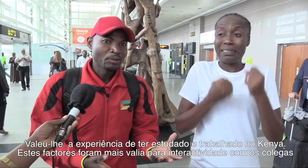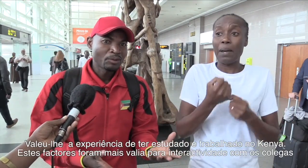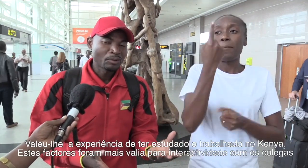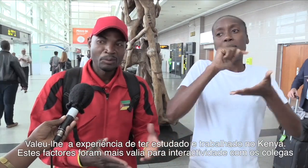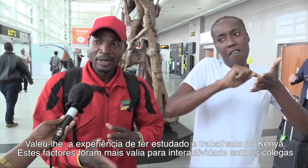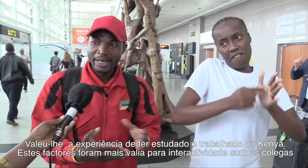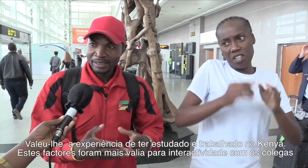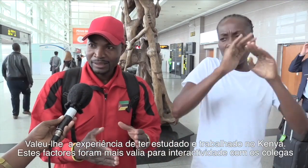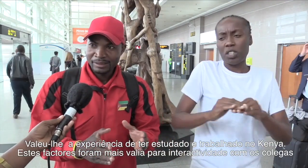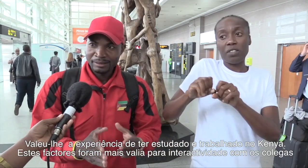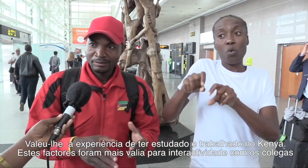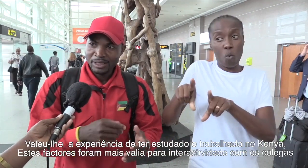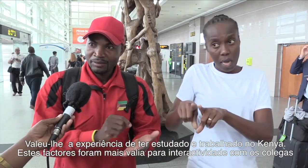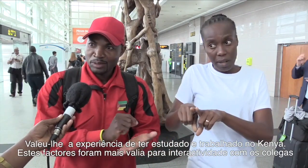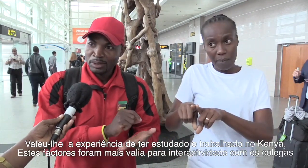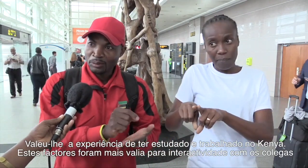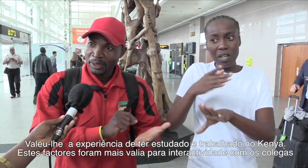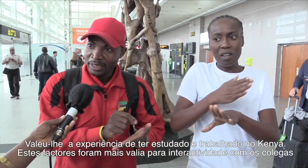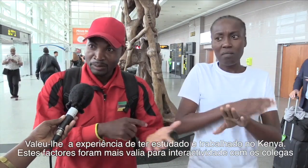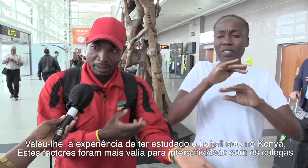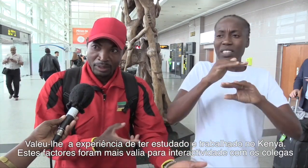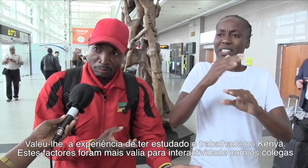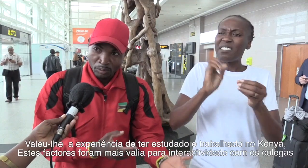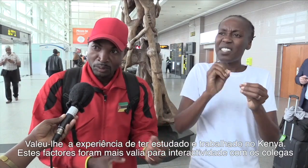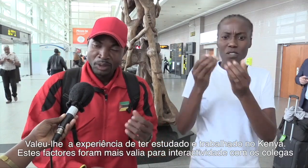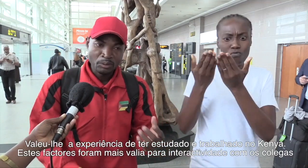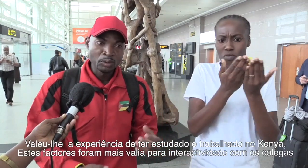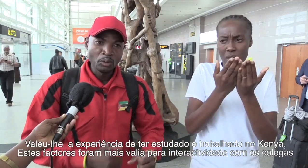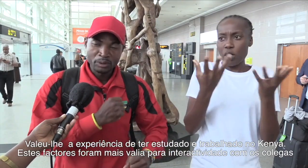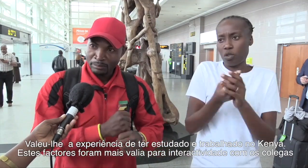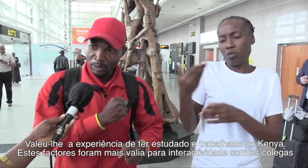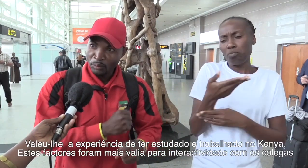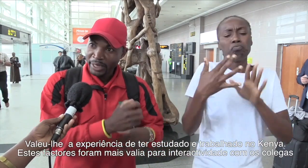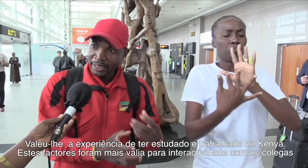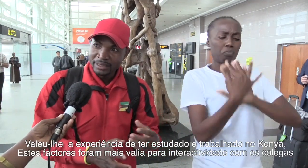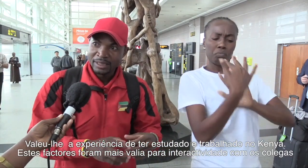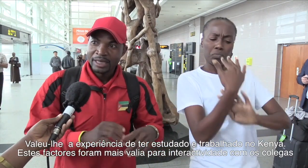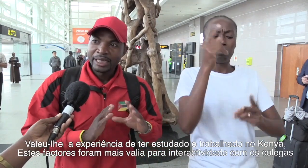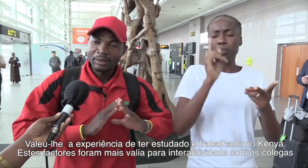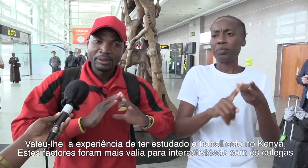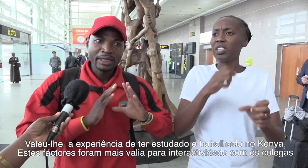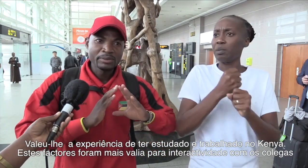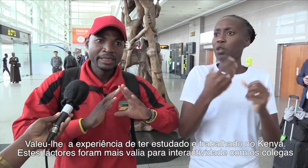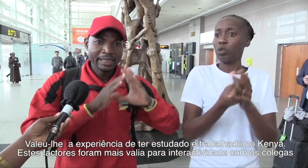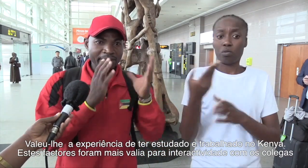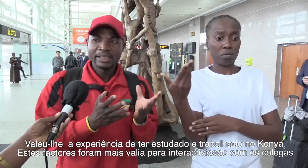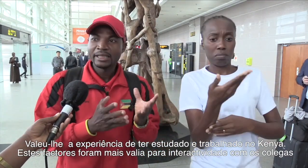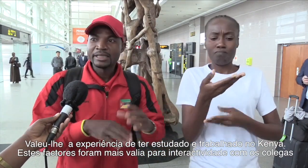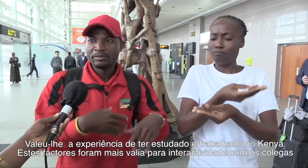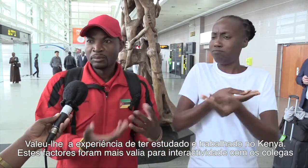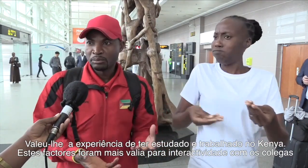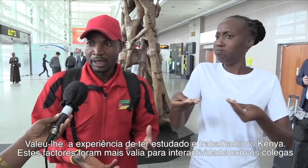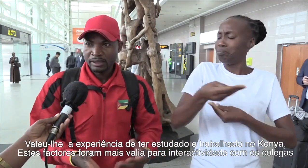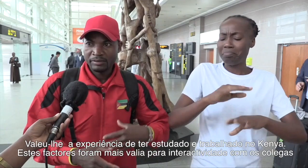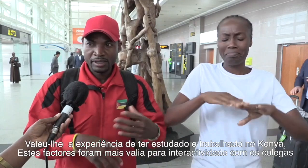esteve lá com colegas, que esteve lá estudar com ele, segundo aquele que ele me contou, trabalhou com eles. Então, em termos de interatividade,